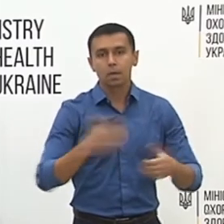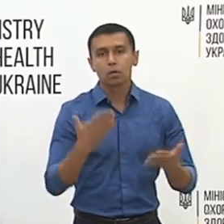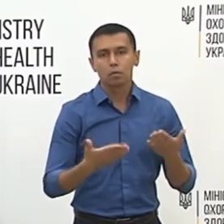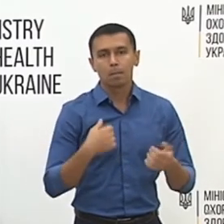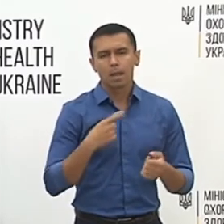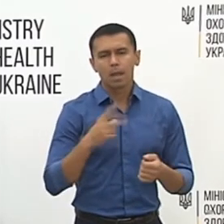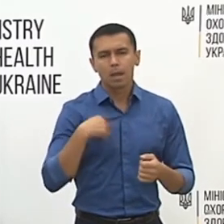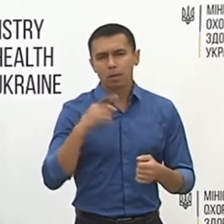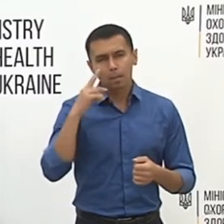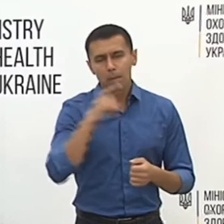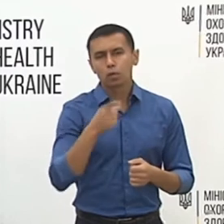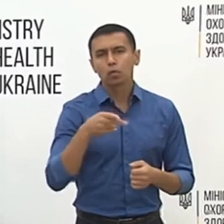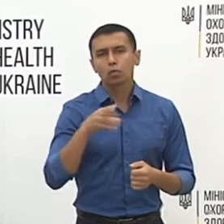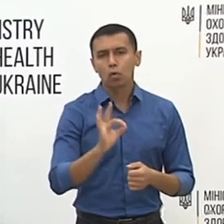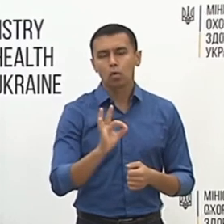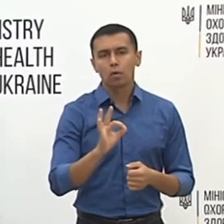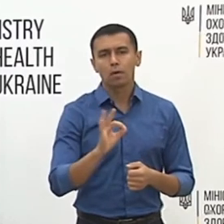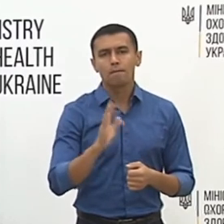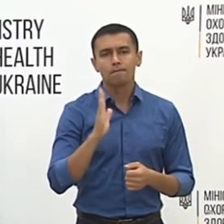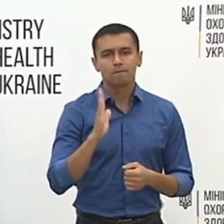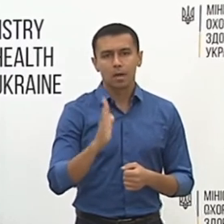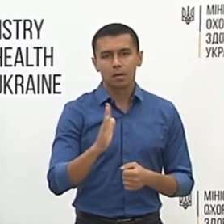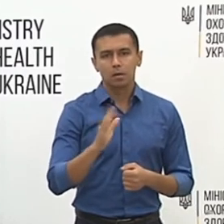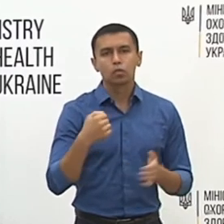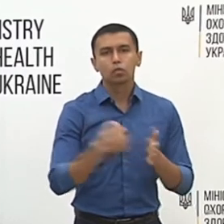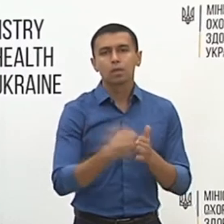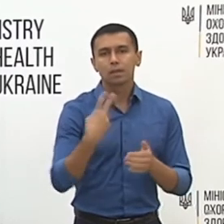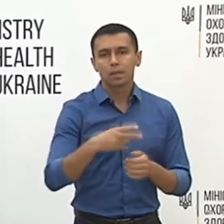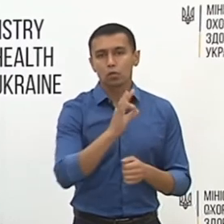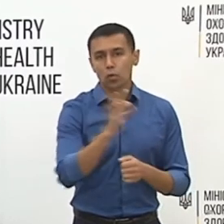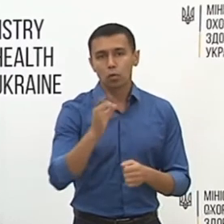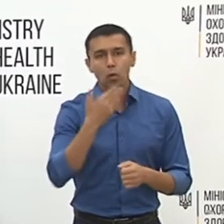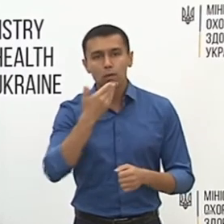мене не зраджує пам'ять, то до 20-ї години